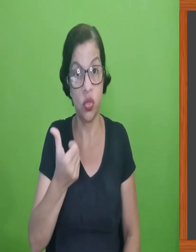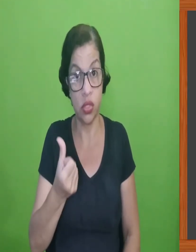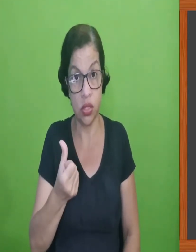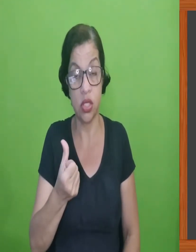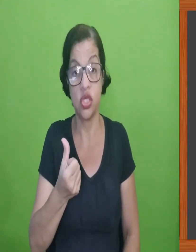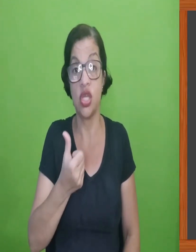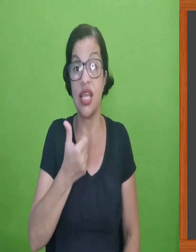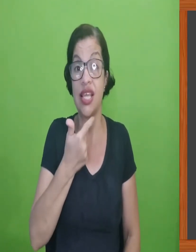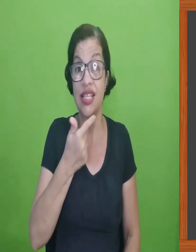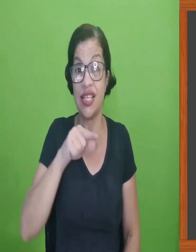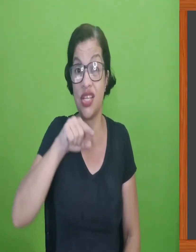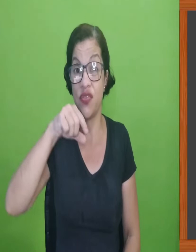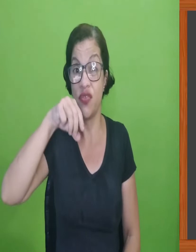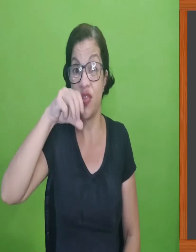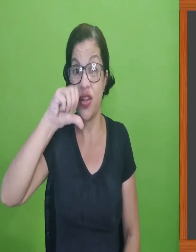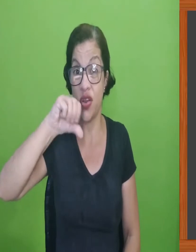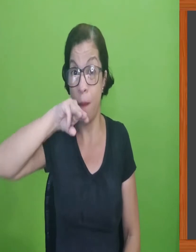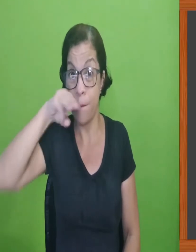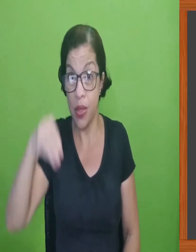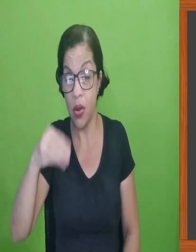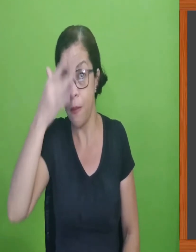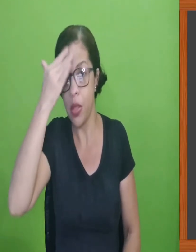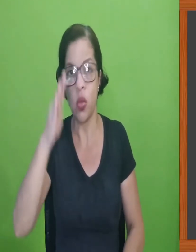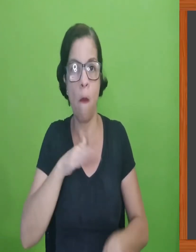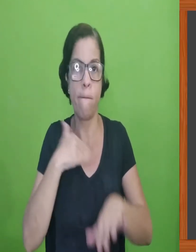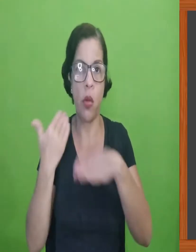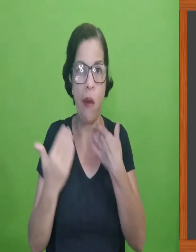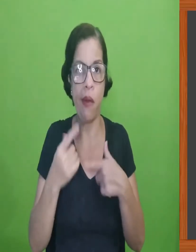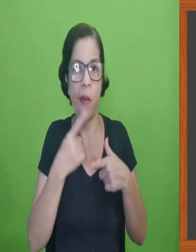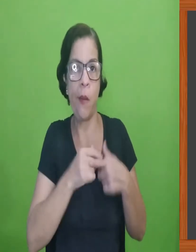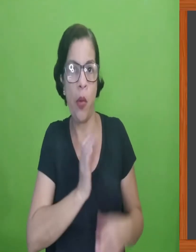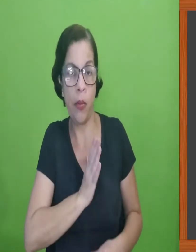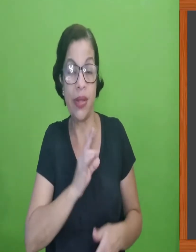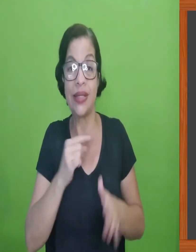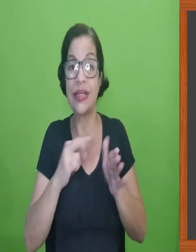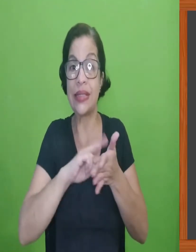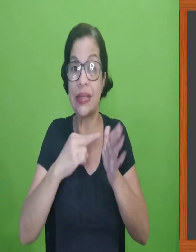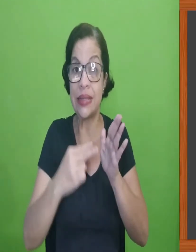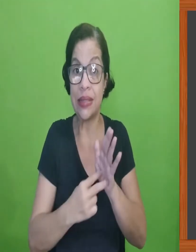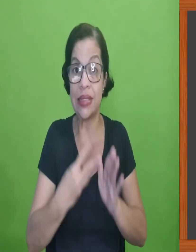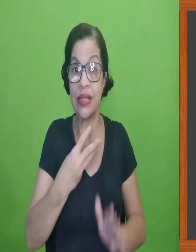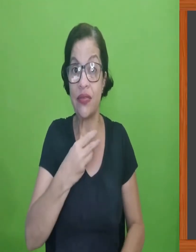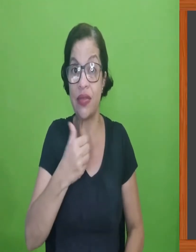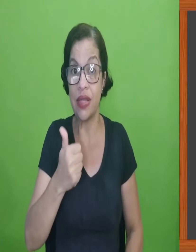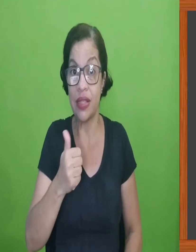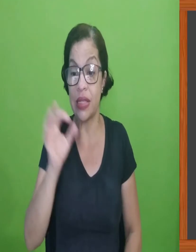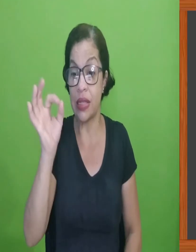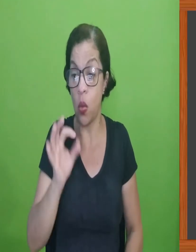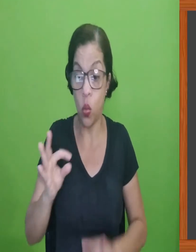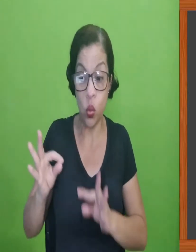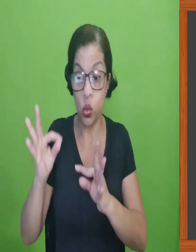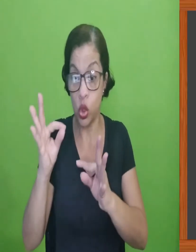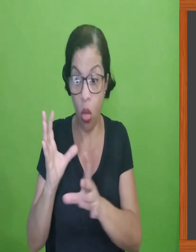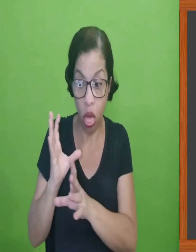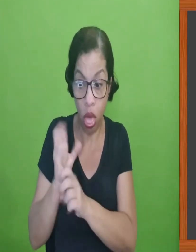pessoas morreram por doenças cardiovasculares, o que representa 31% de todos os óbitos